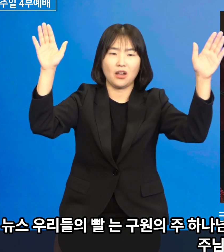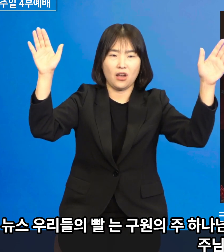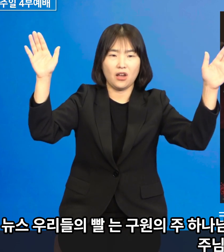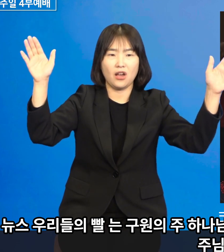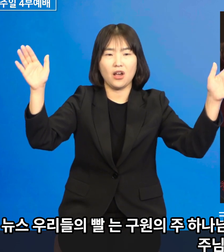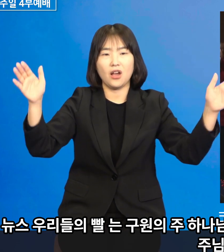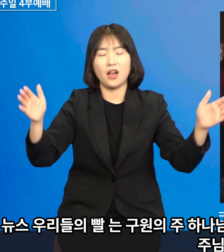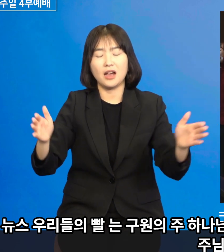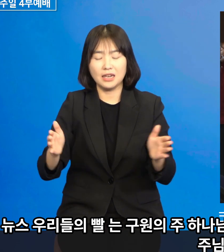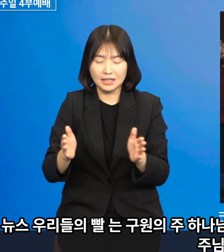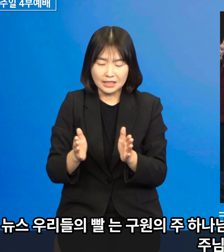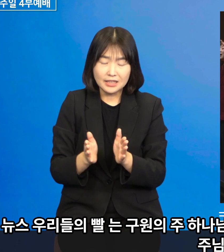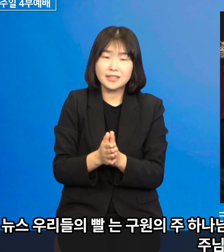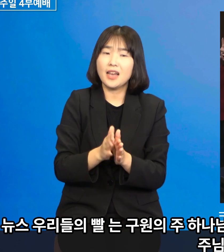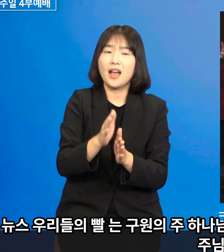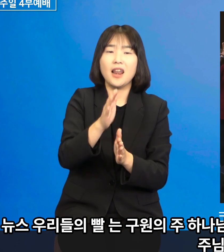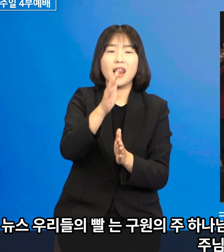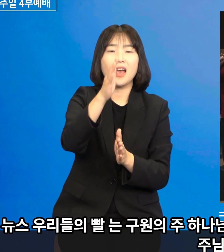하늘에서